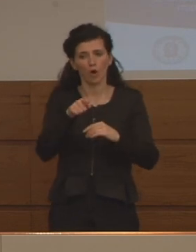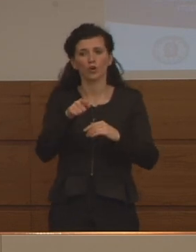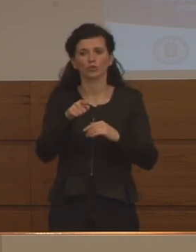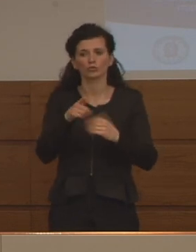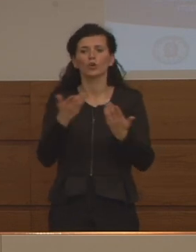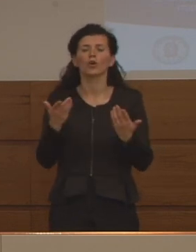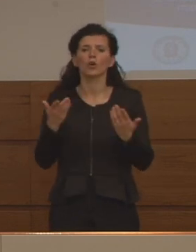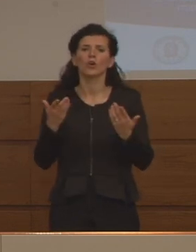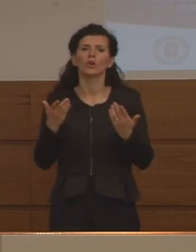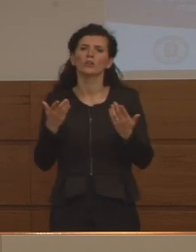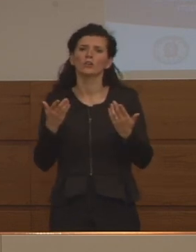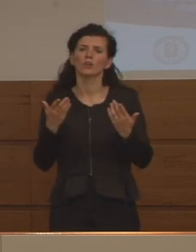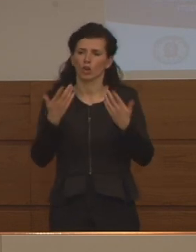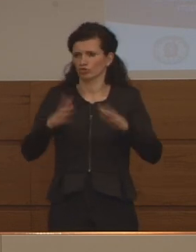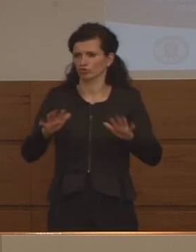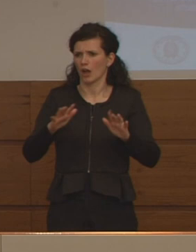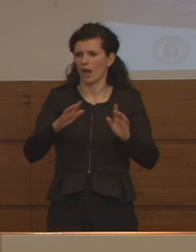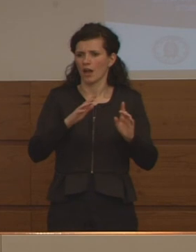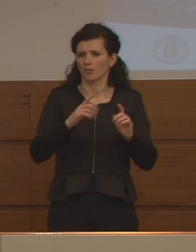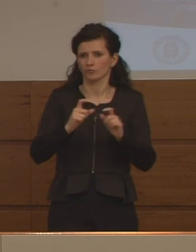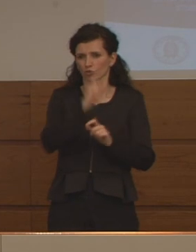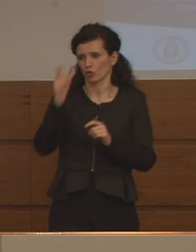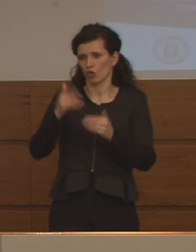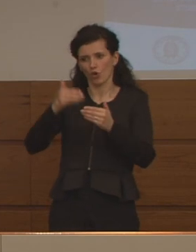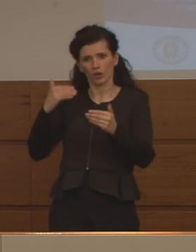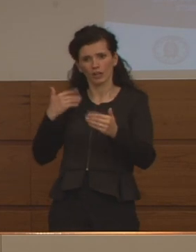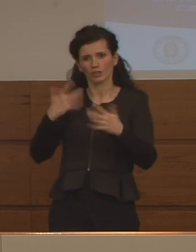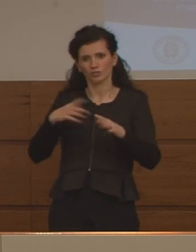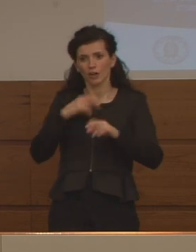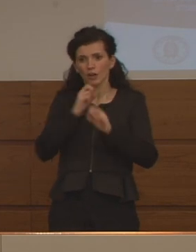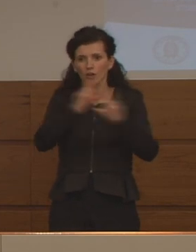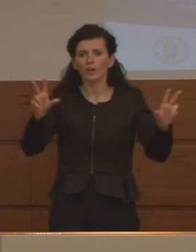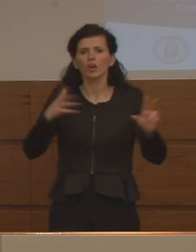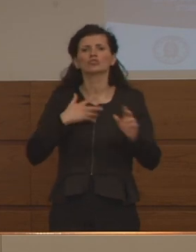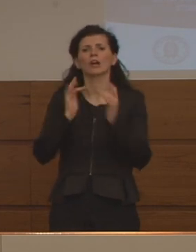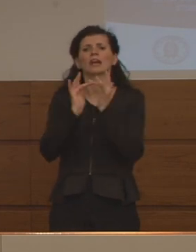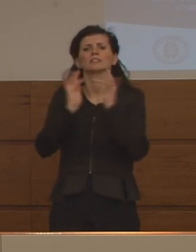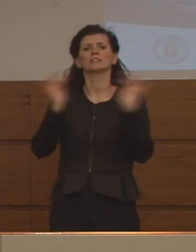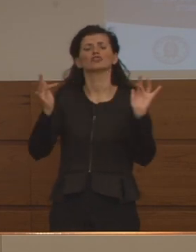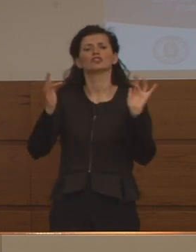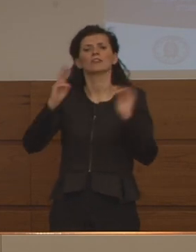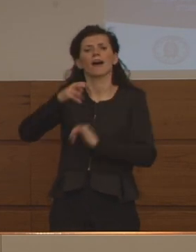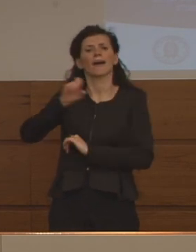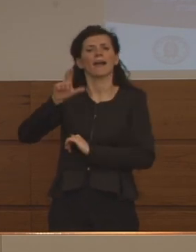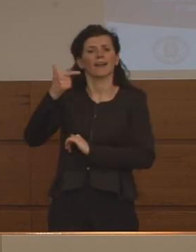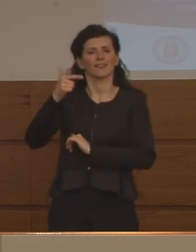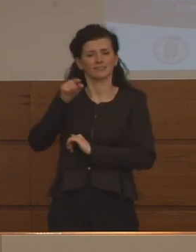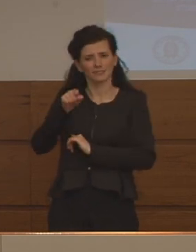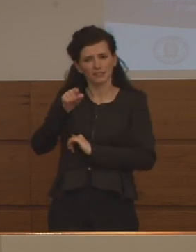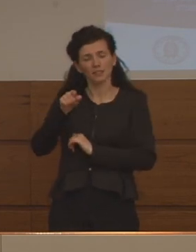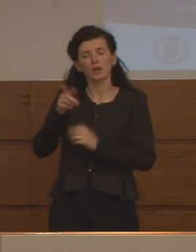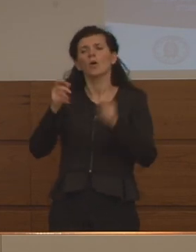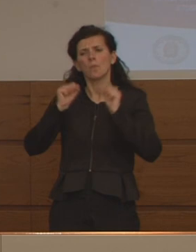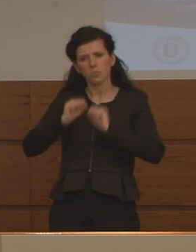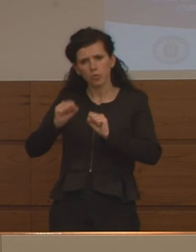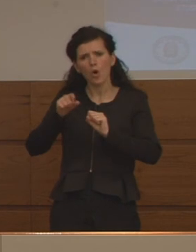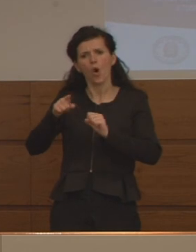stato già comunicato da giorni e che riguarda il digital alt potrà essere di utilità